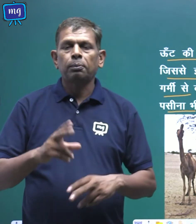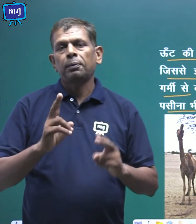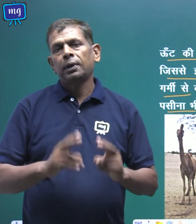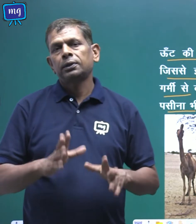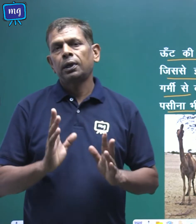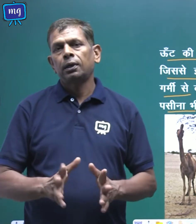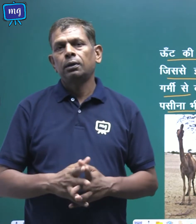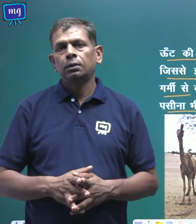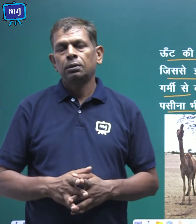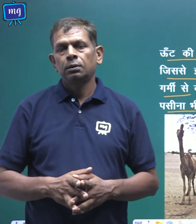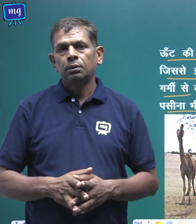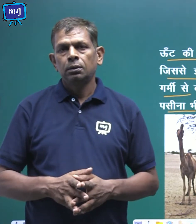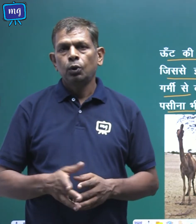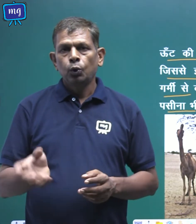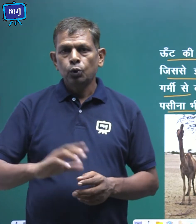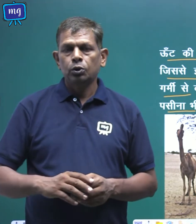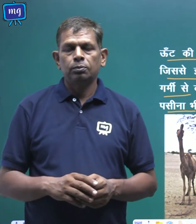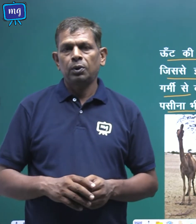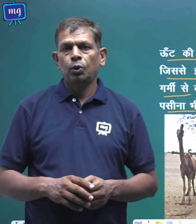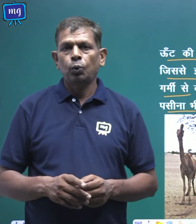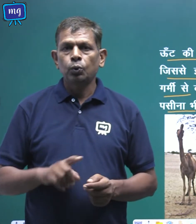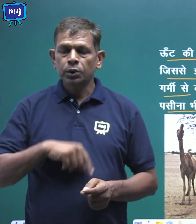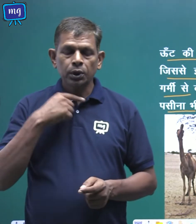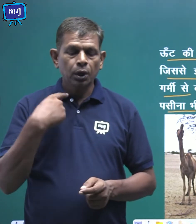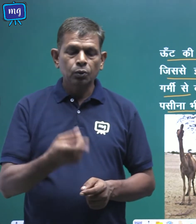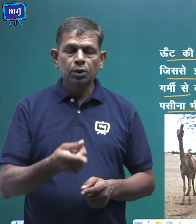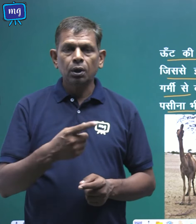है उसमें उसी के अनुसार